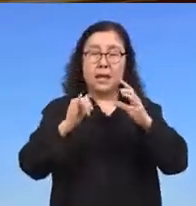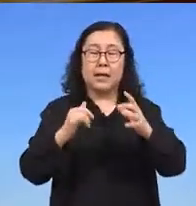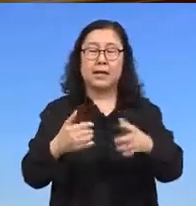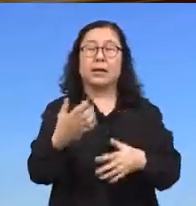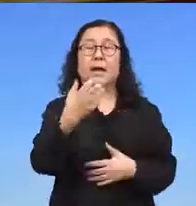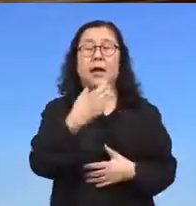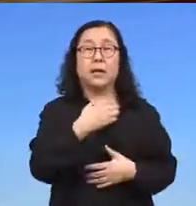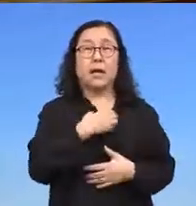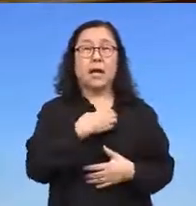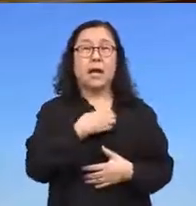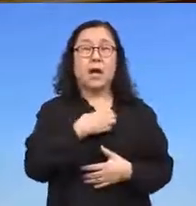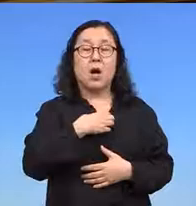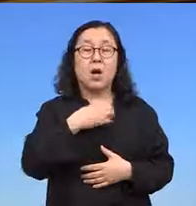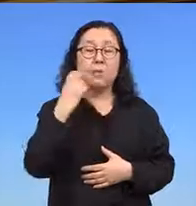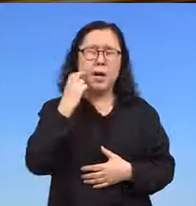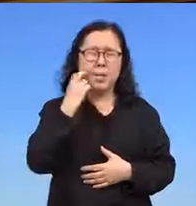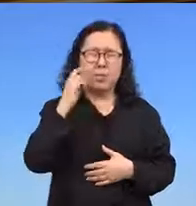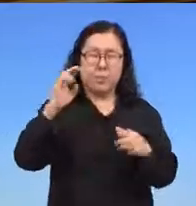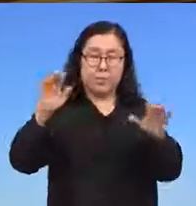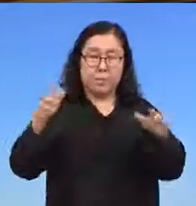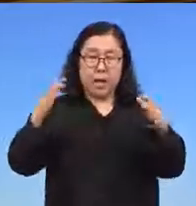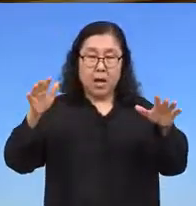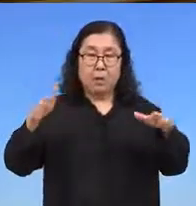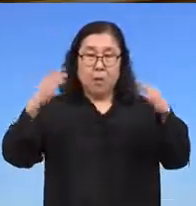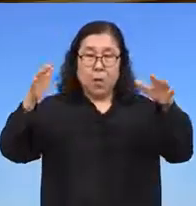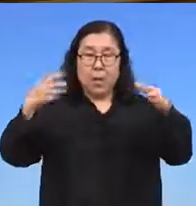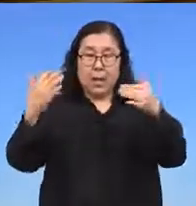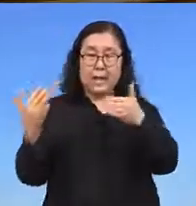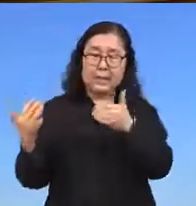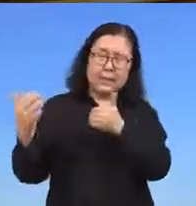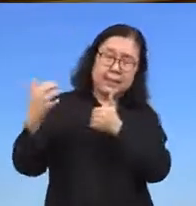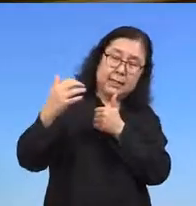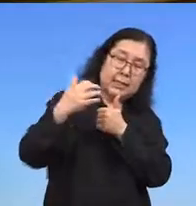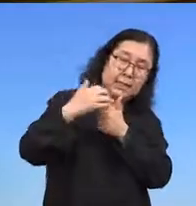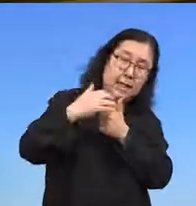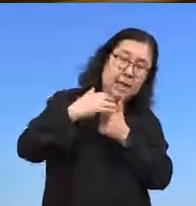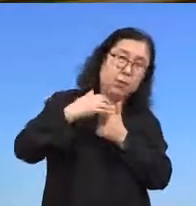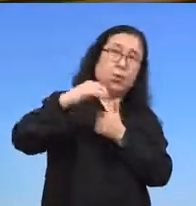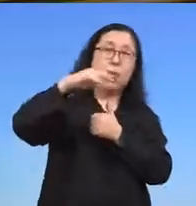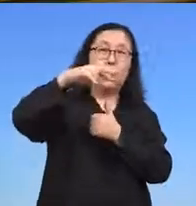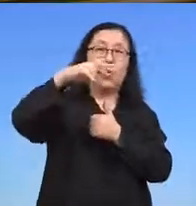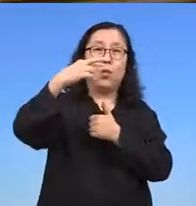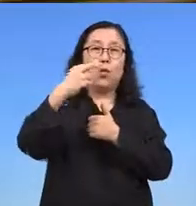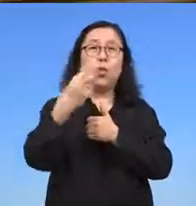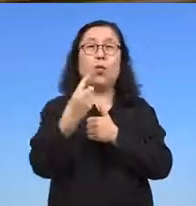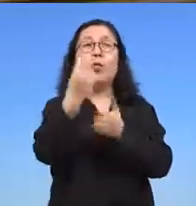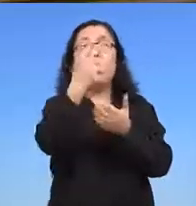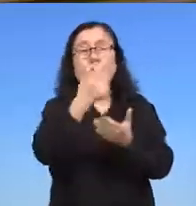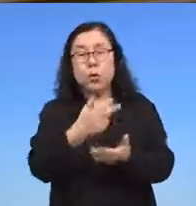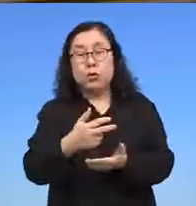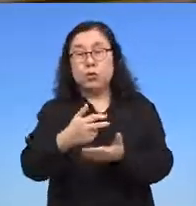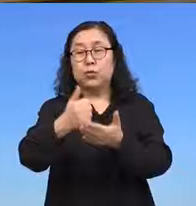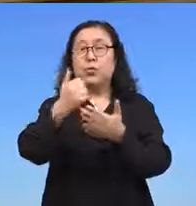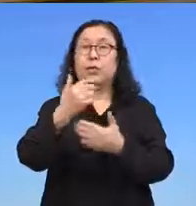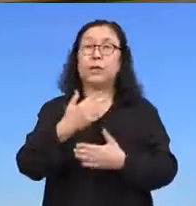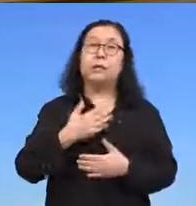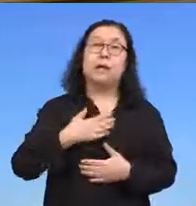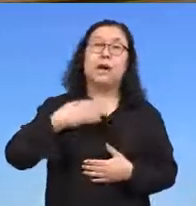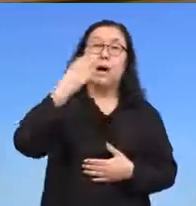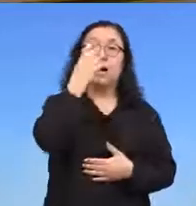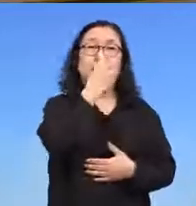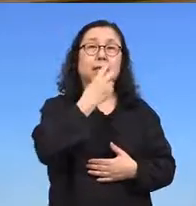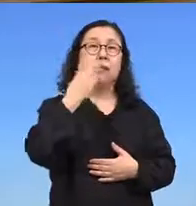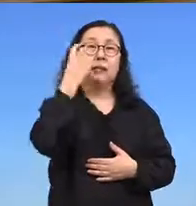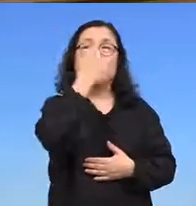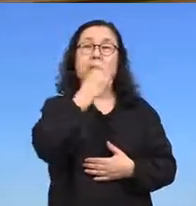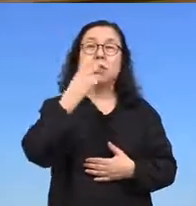세상의 험한 풍파 몰아칠 때도 역동적인 현재 되시는 주님, 주님